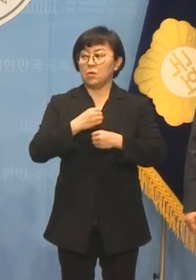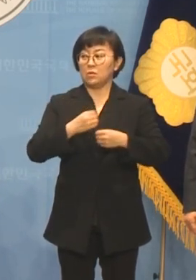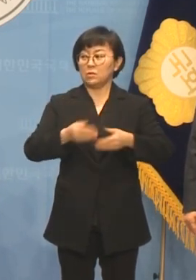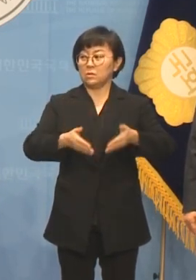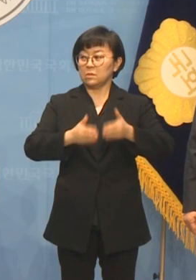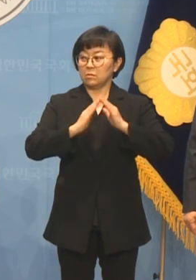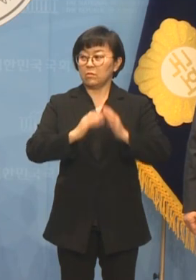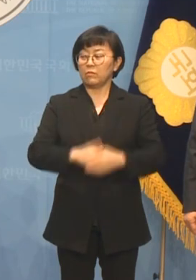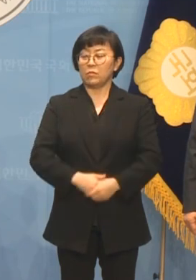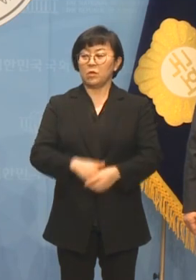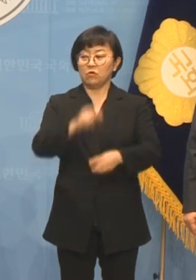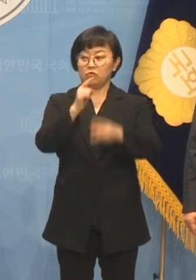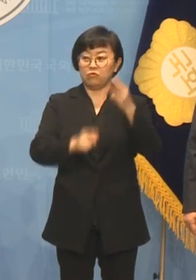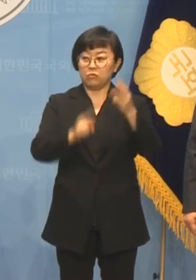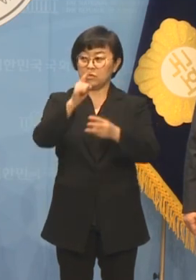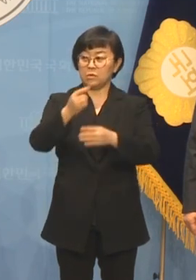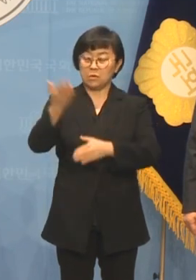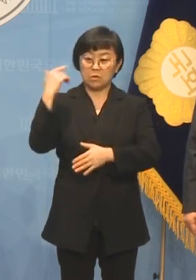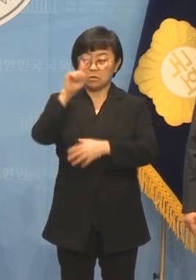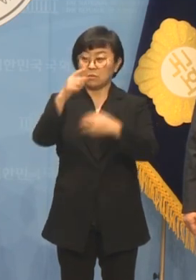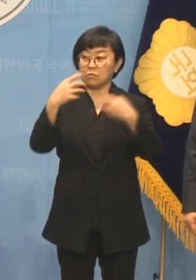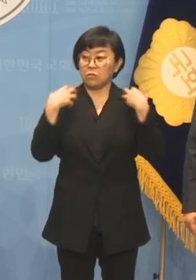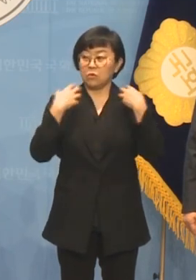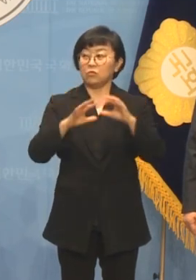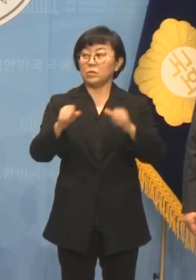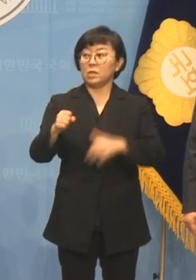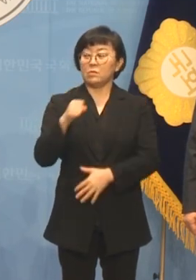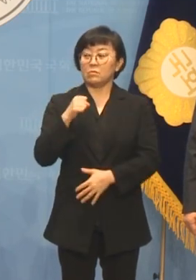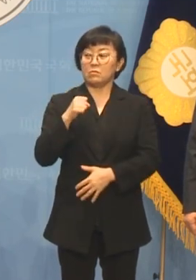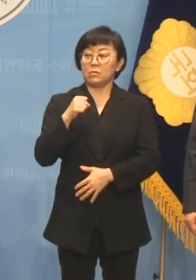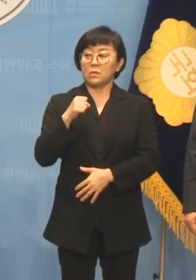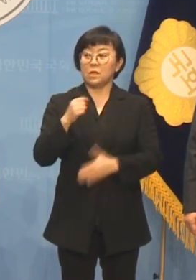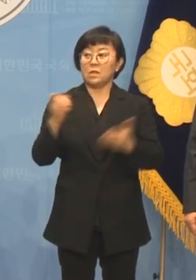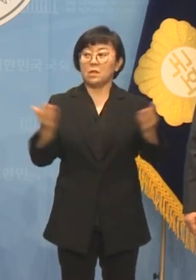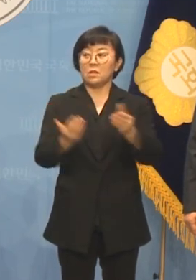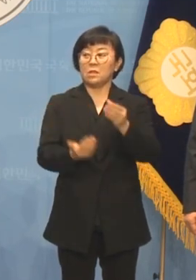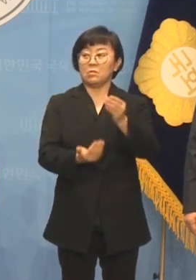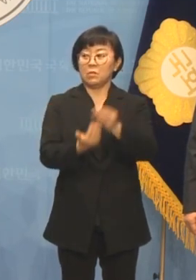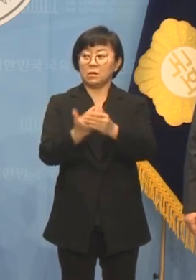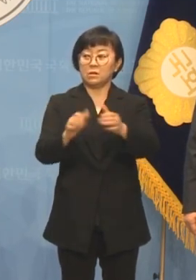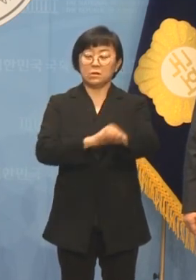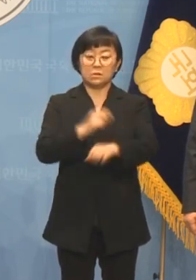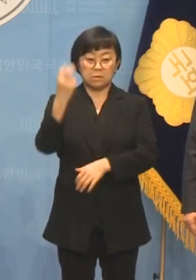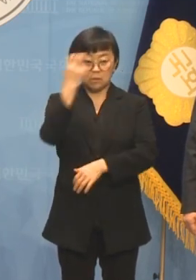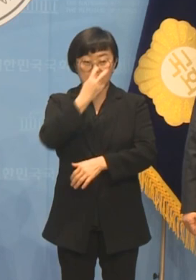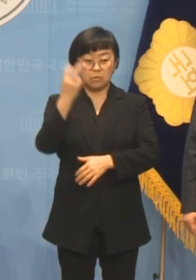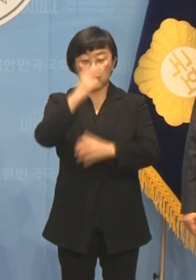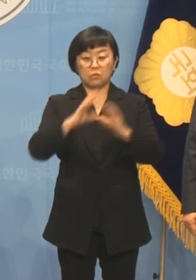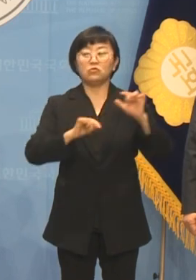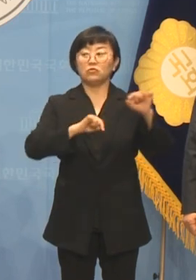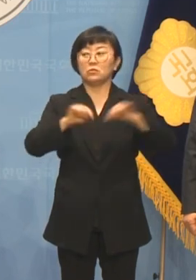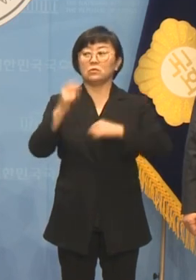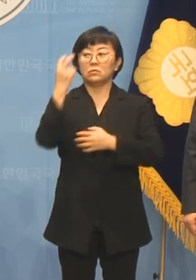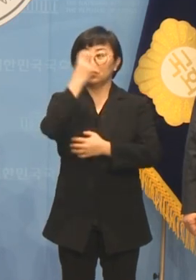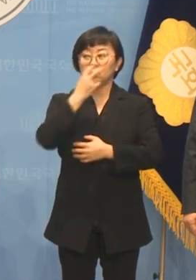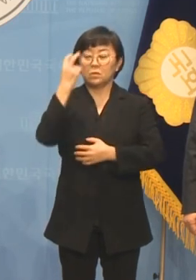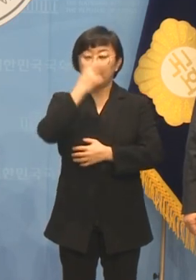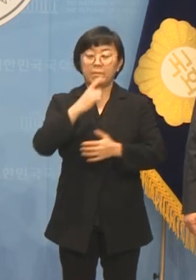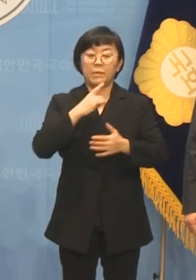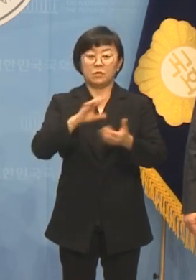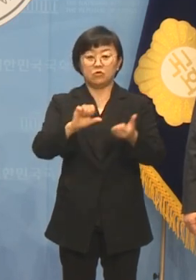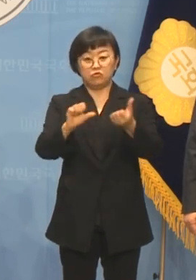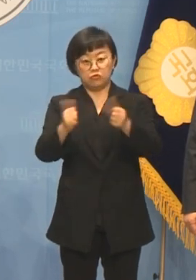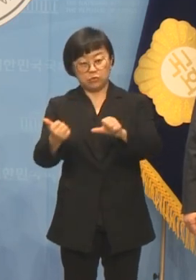세우겠습니다. 윤석열 전 정부와 국민의힘은 이 사건 특검과 국정조사만이